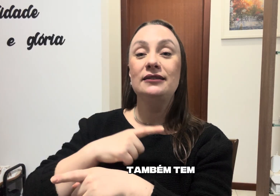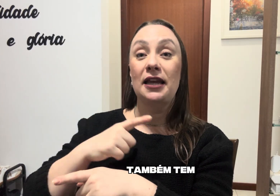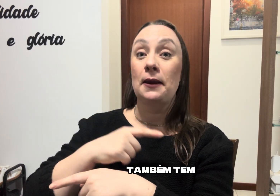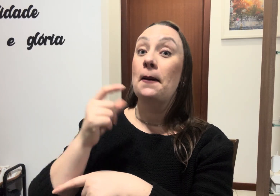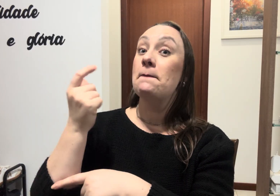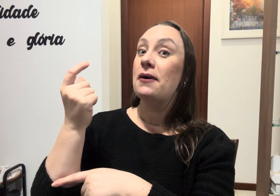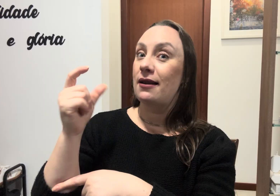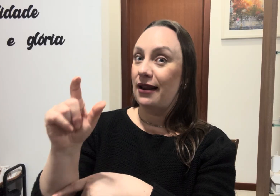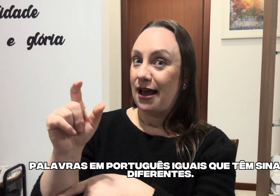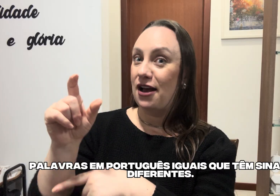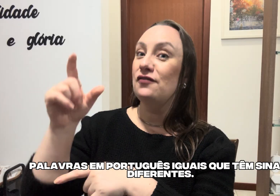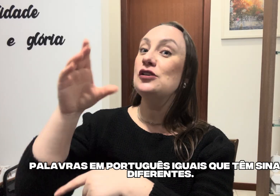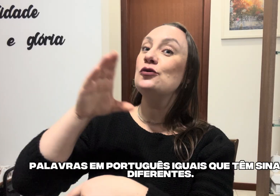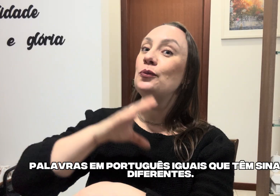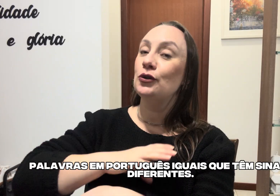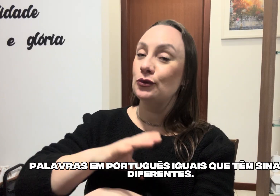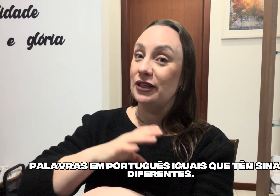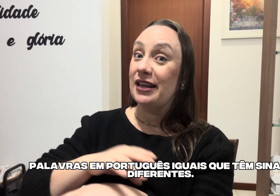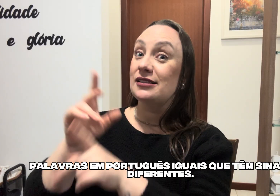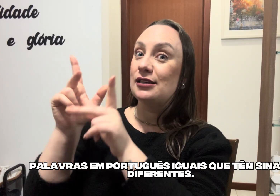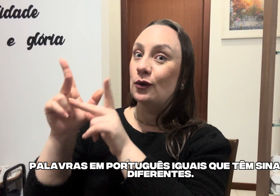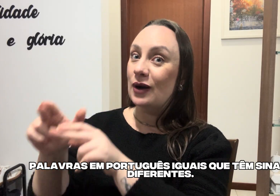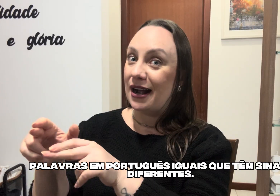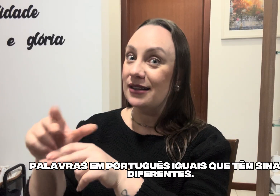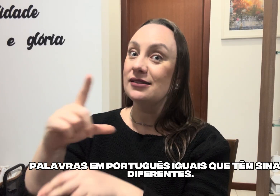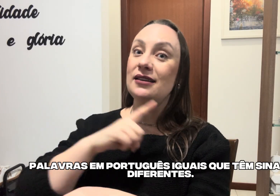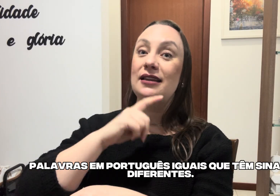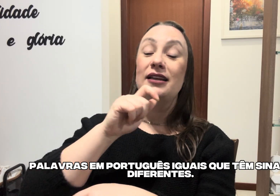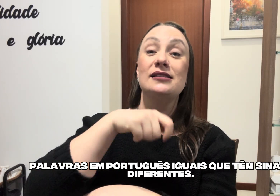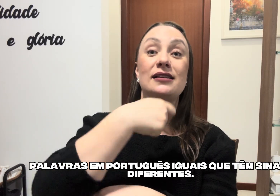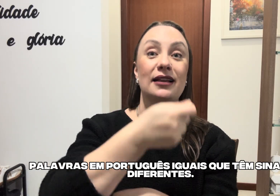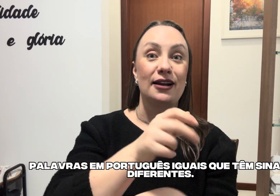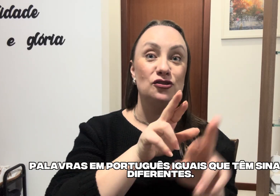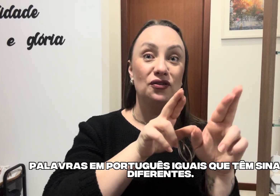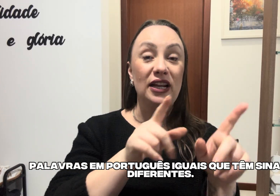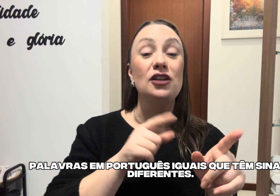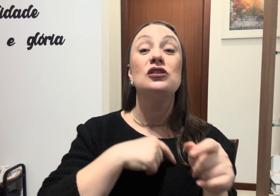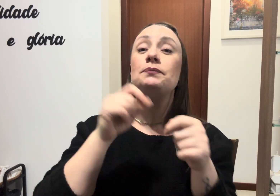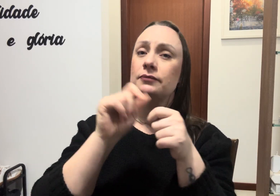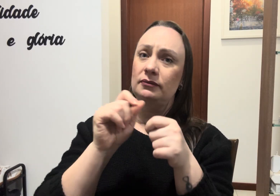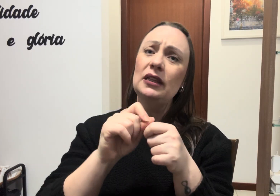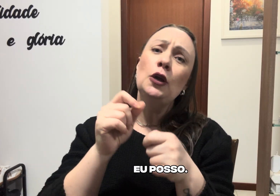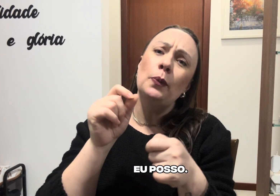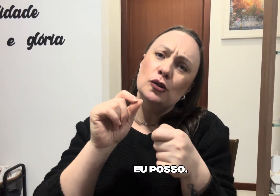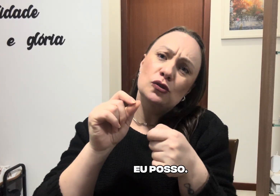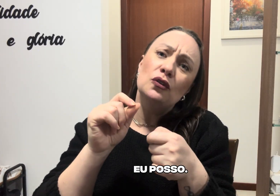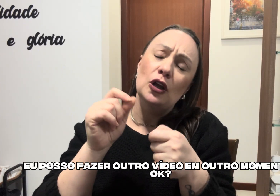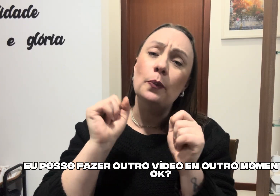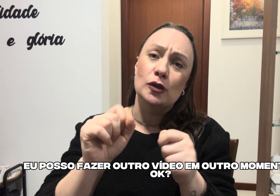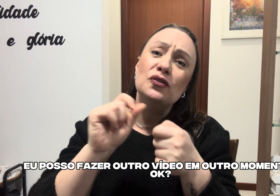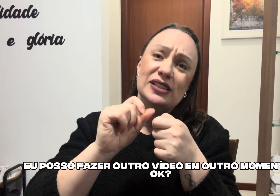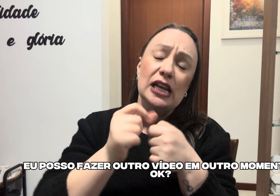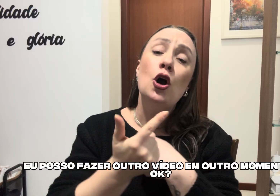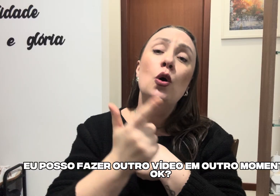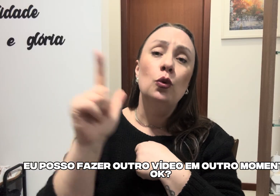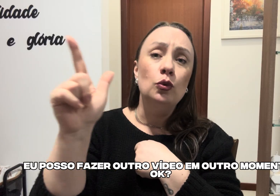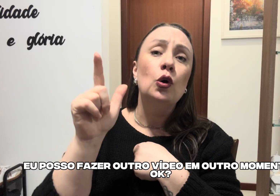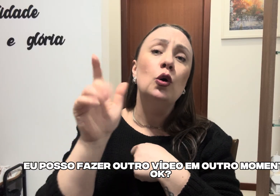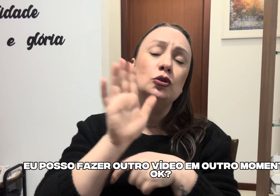tem palavras do português iguais que têm sinais diferentes. Eu posso fazer um outro